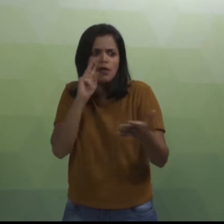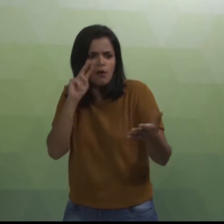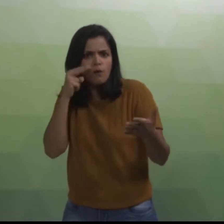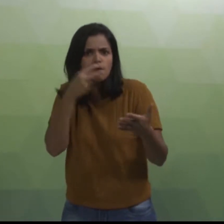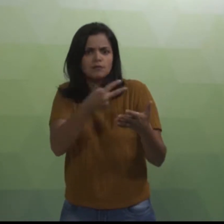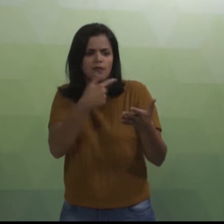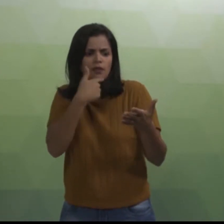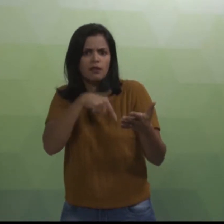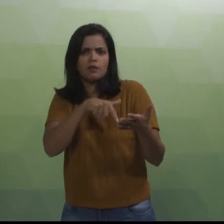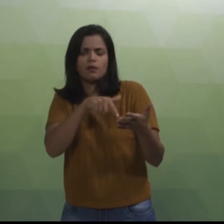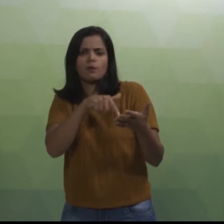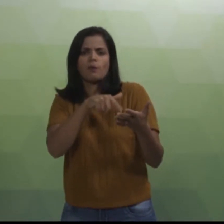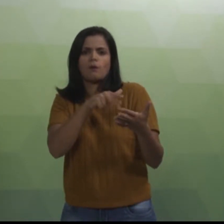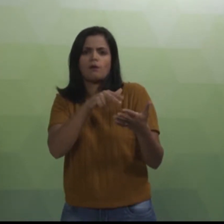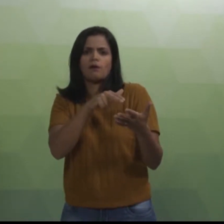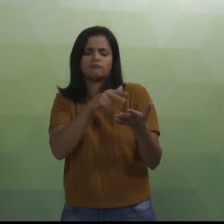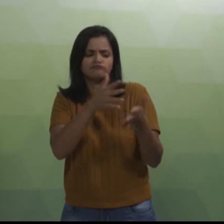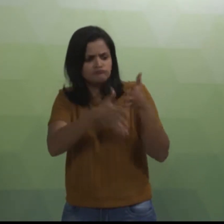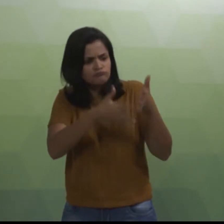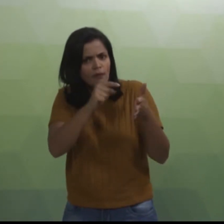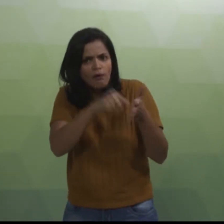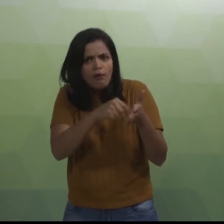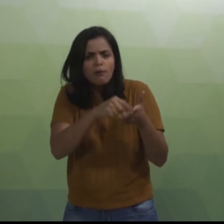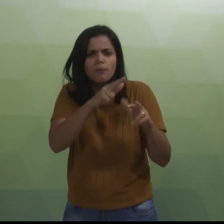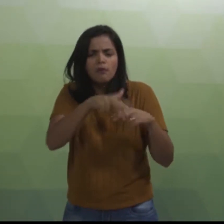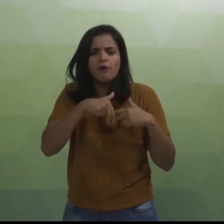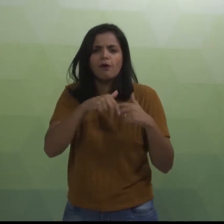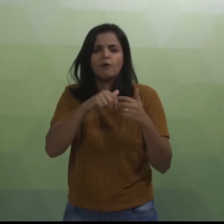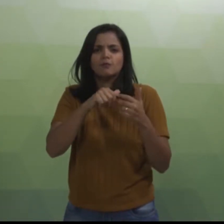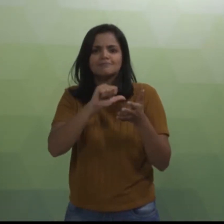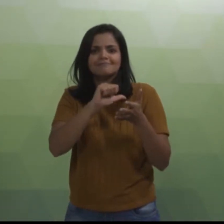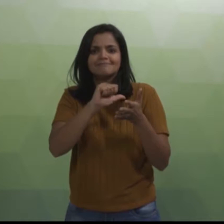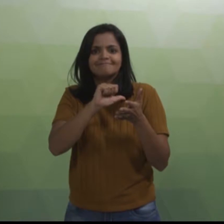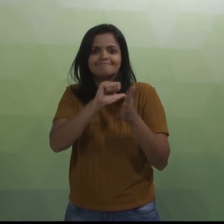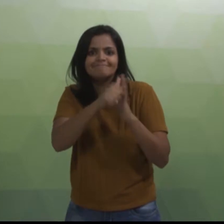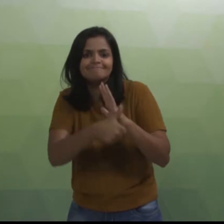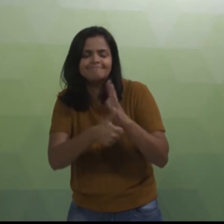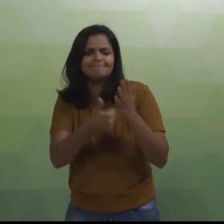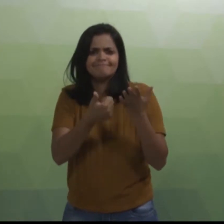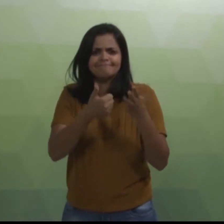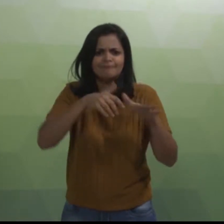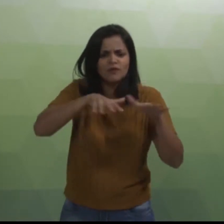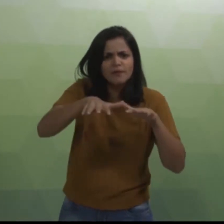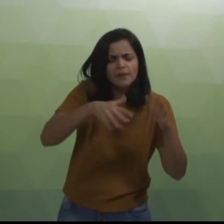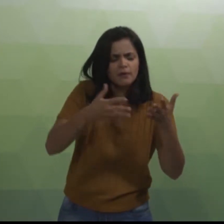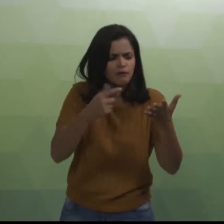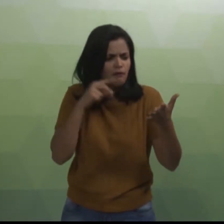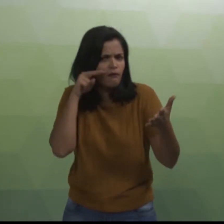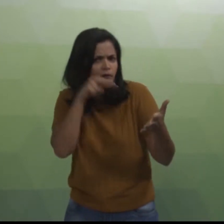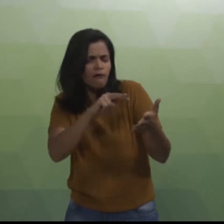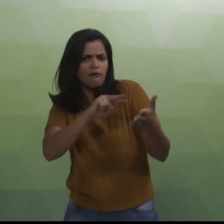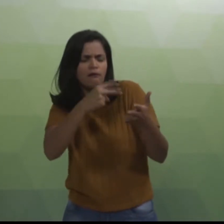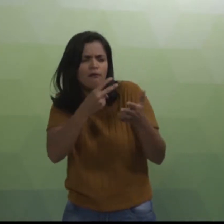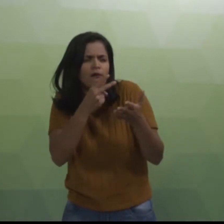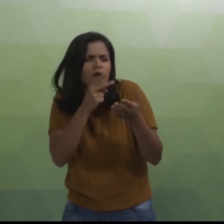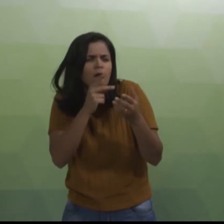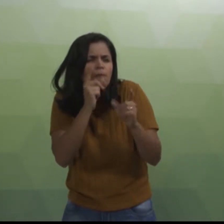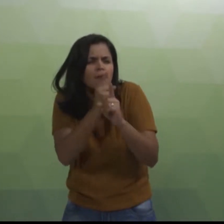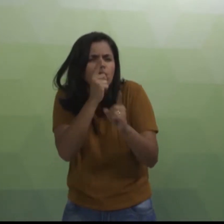ela começou a ser reconhecida como língua por meio da descoberta dos parâmetros, movimento, ponto de